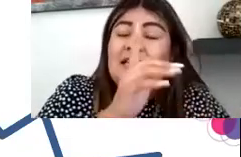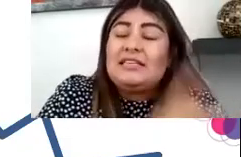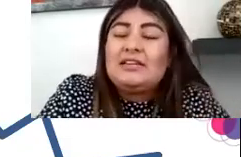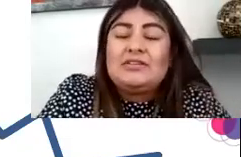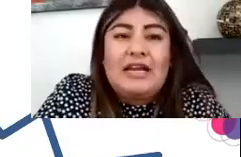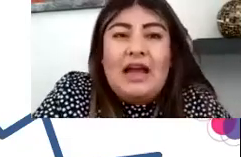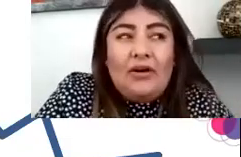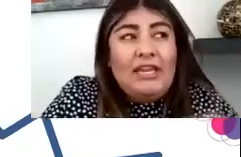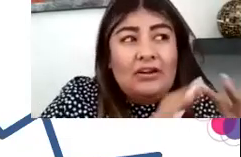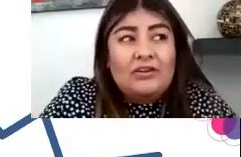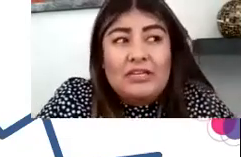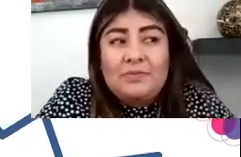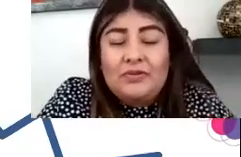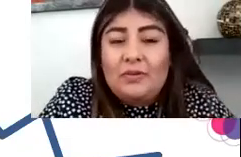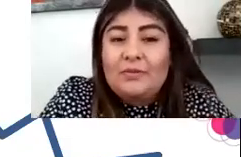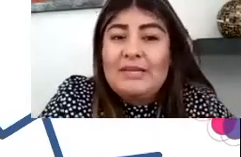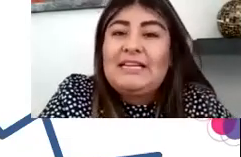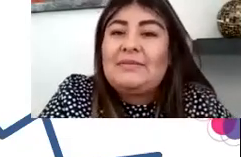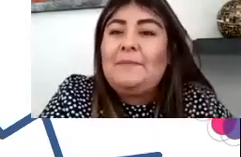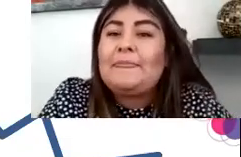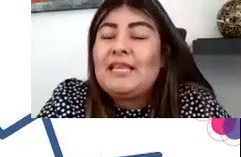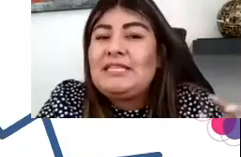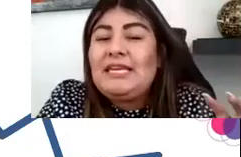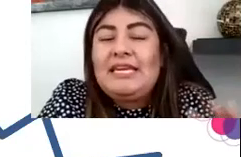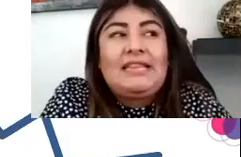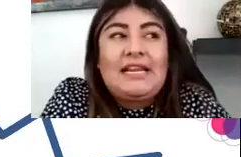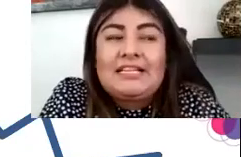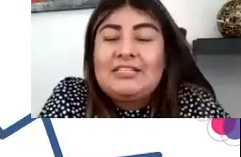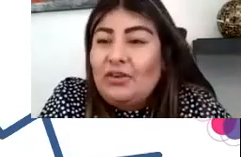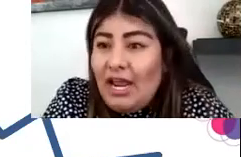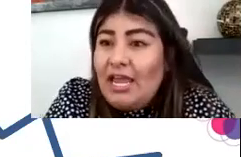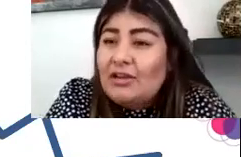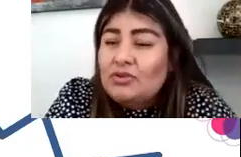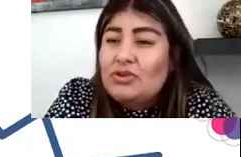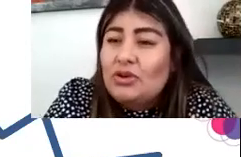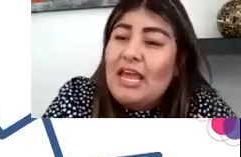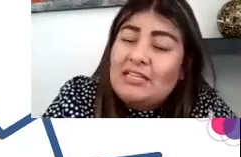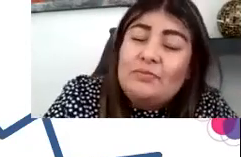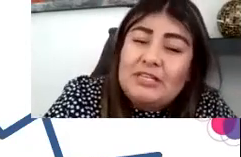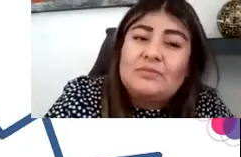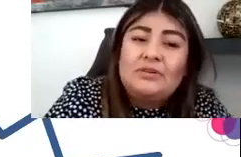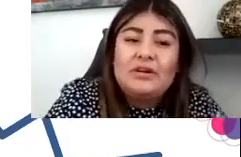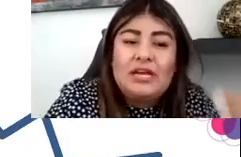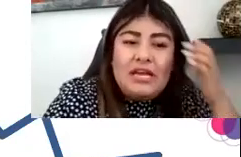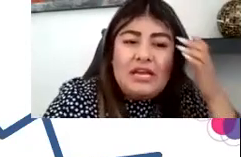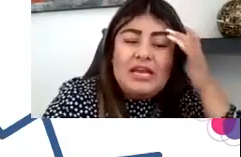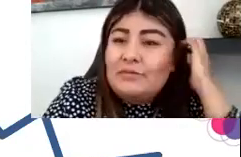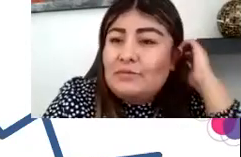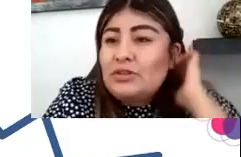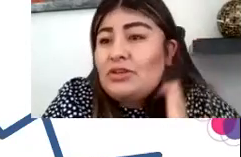Chicos, ahora quiero que ustedes, por favor, me escriban si integración e inclusión es lo mismo. ¿Es lo mismo si yo digo